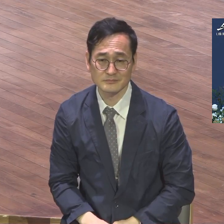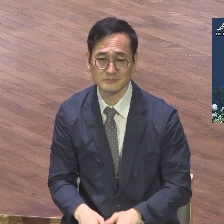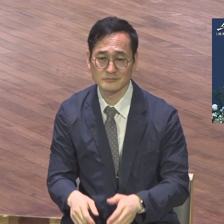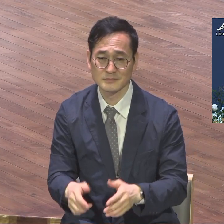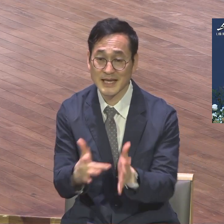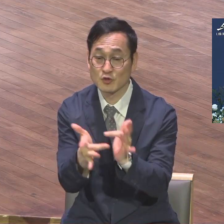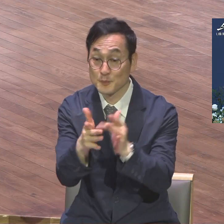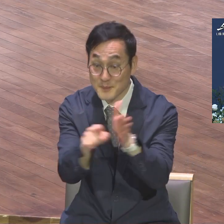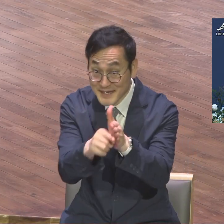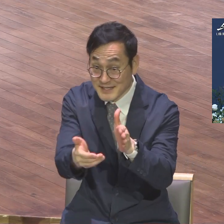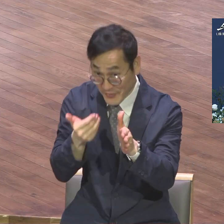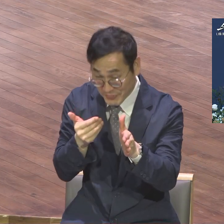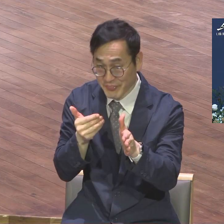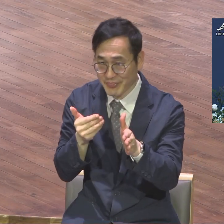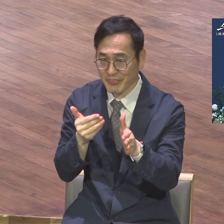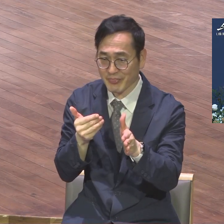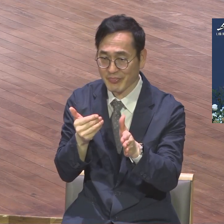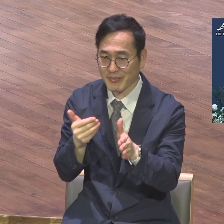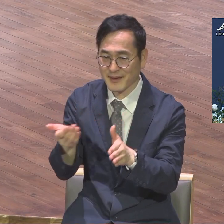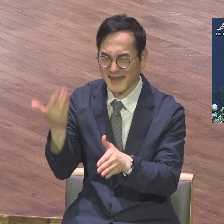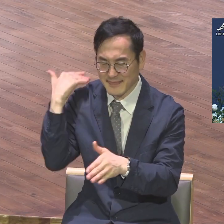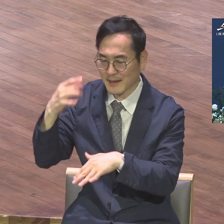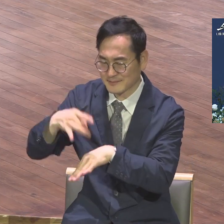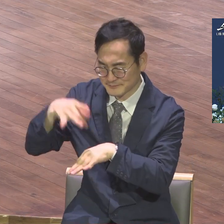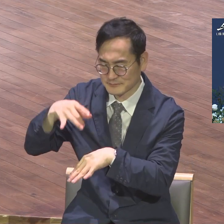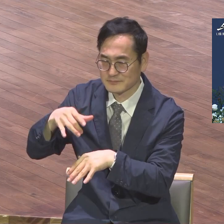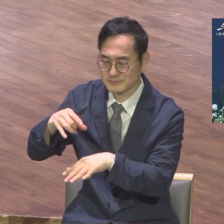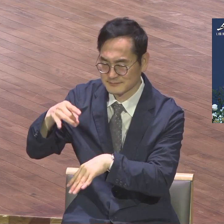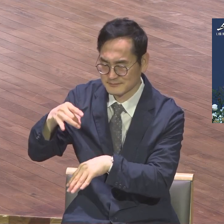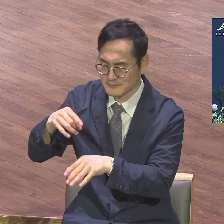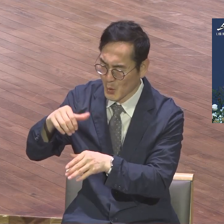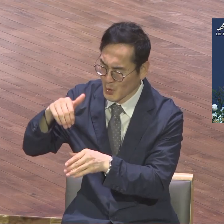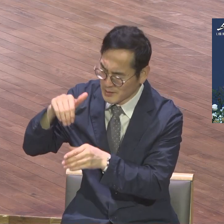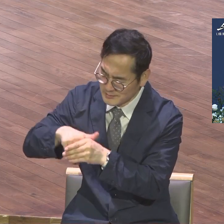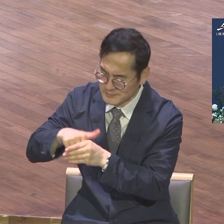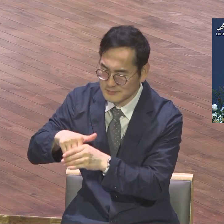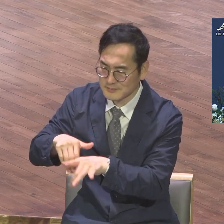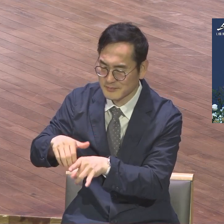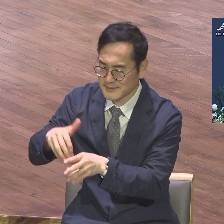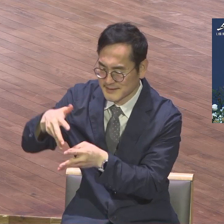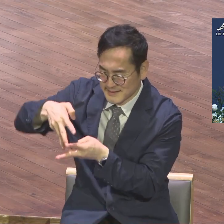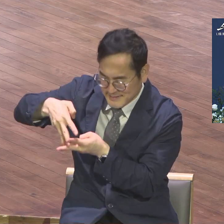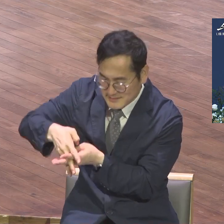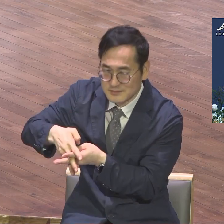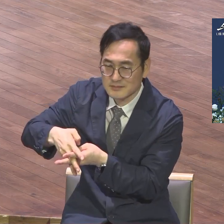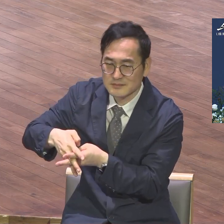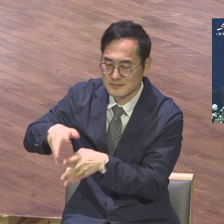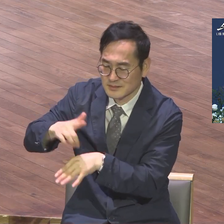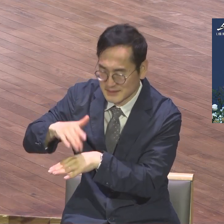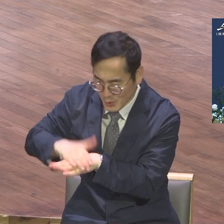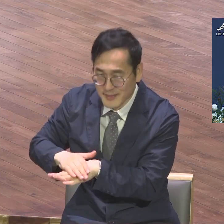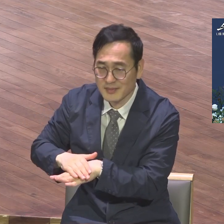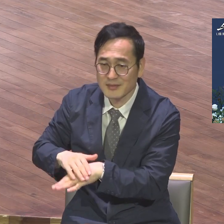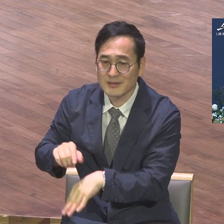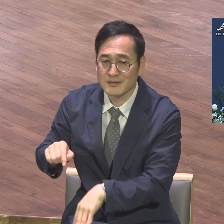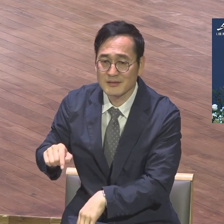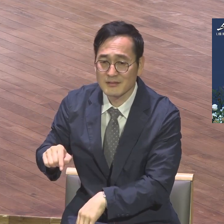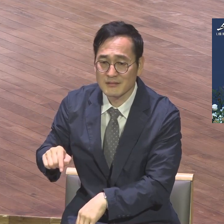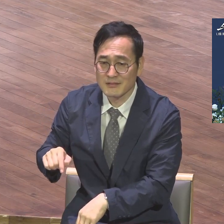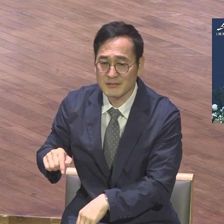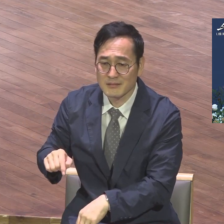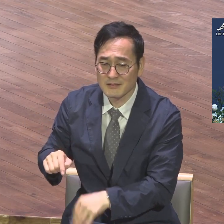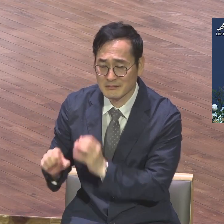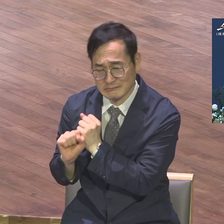그 옛털 그 완전히 벗어버리고 버려버리고